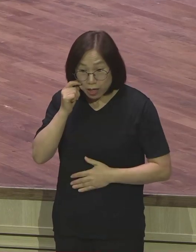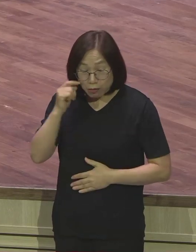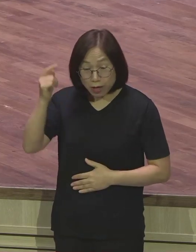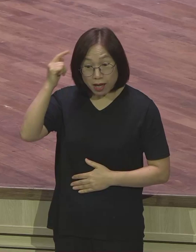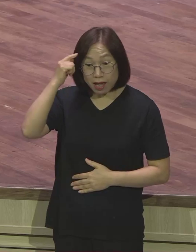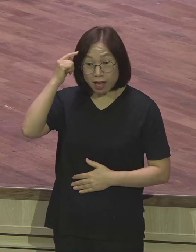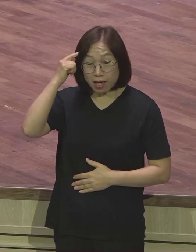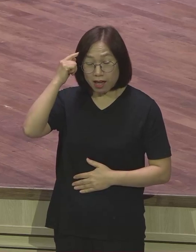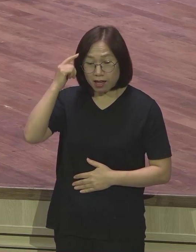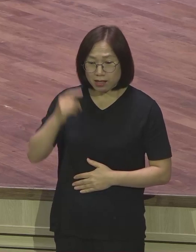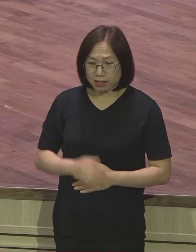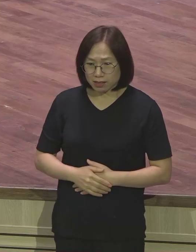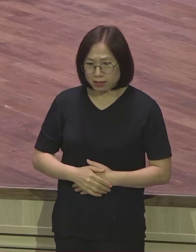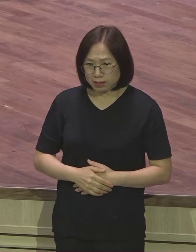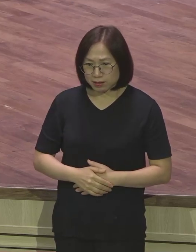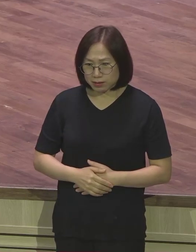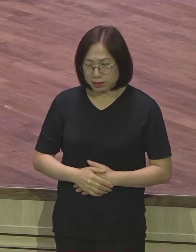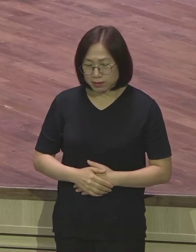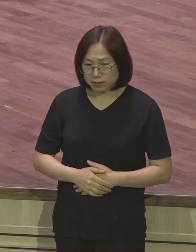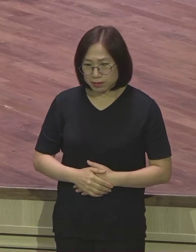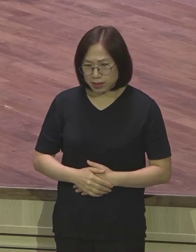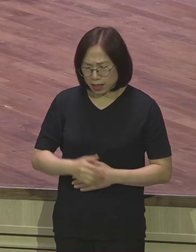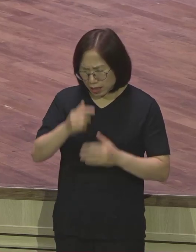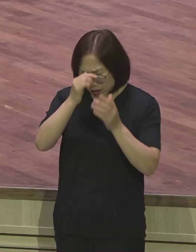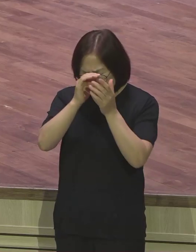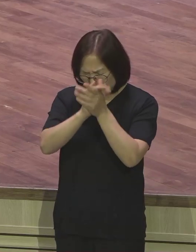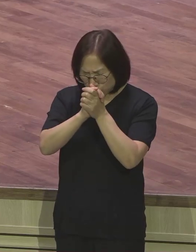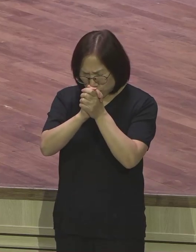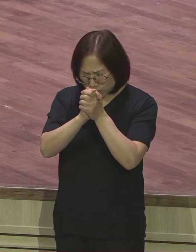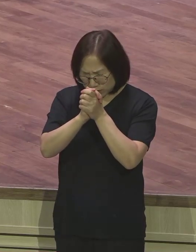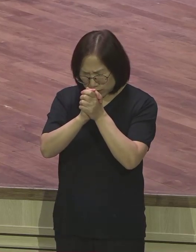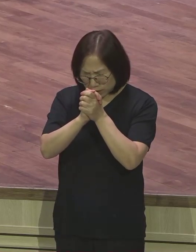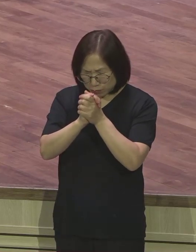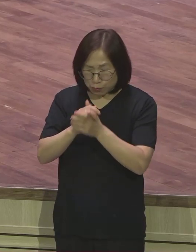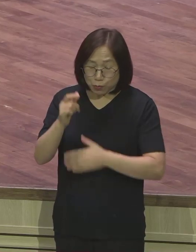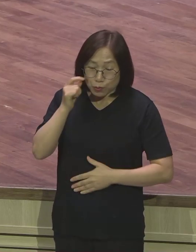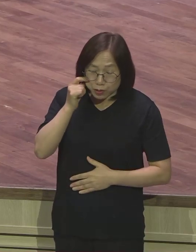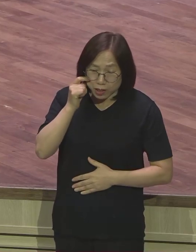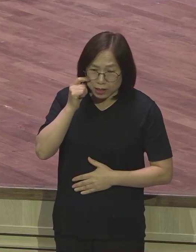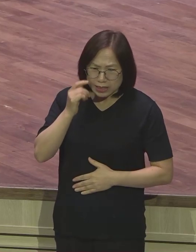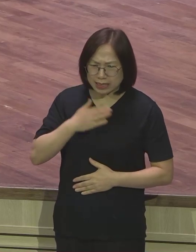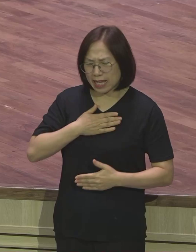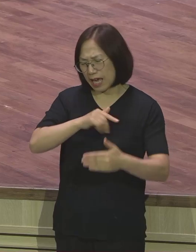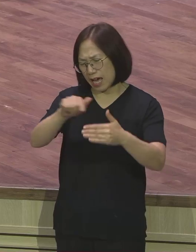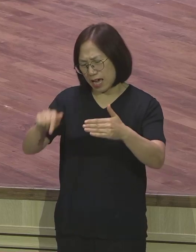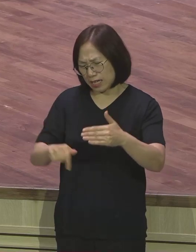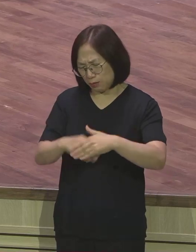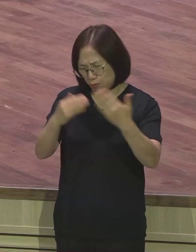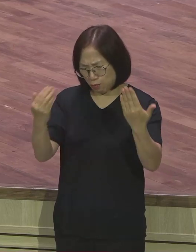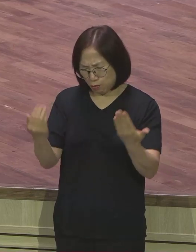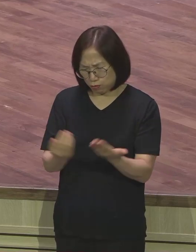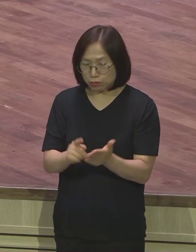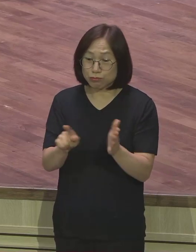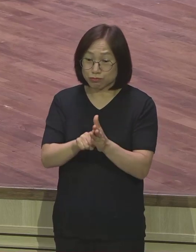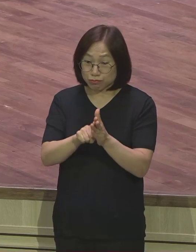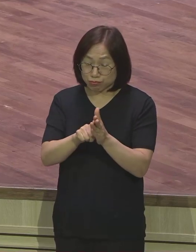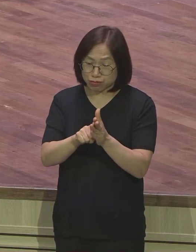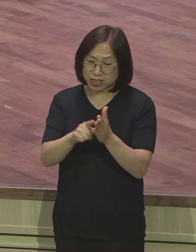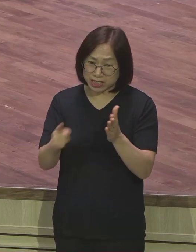기도의 자리로 나아가지 못하게 하는 내 안에 있는 모든 불신앙과 인본주의 인간적인 방법과